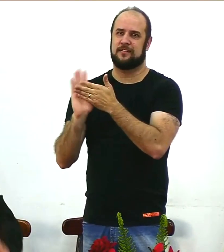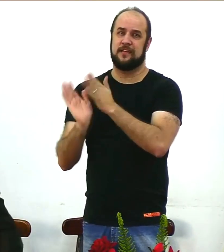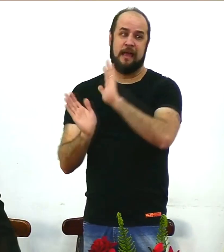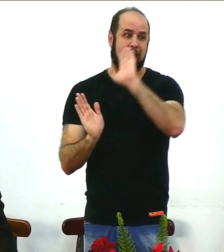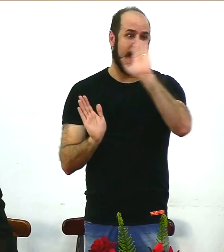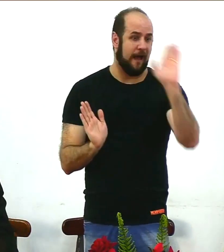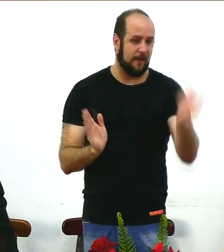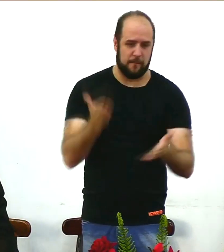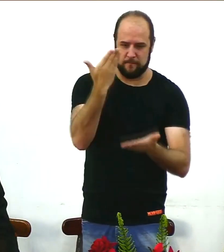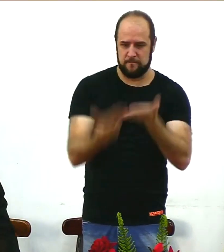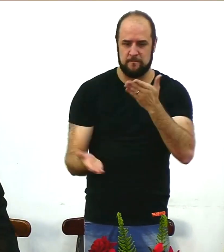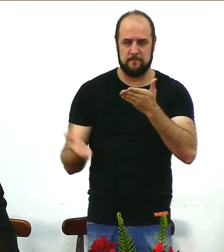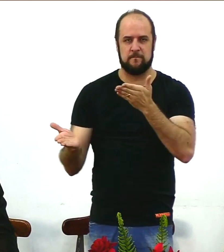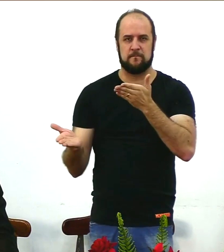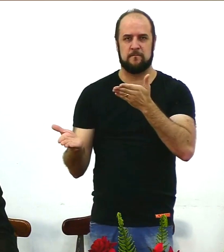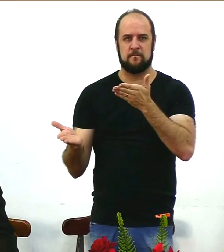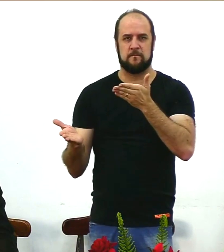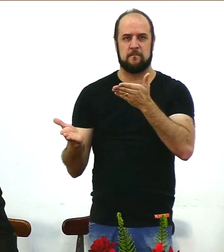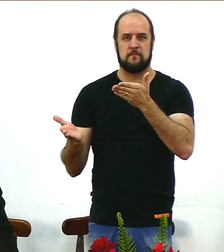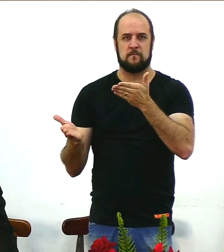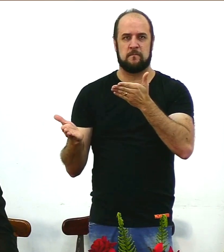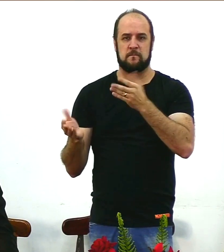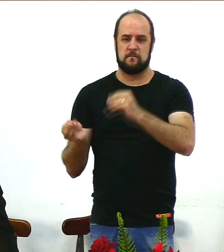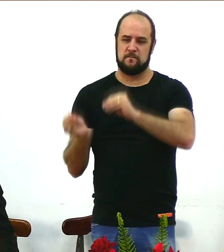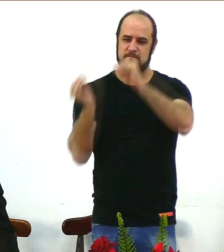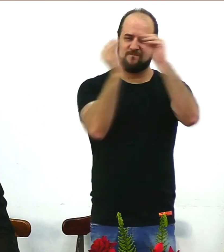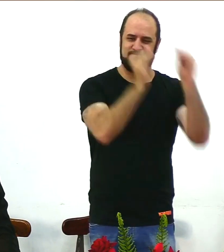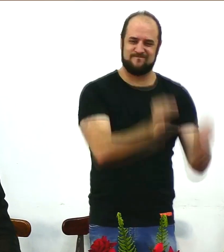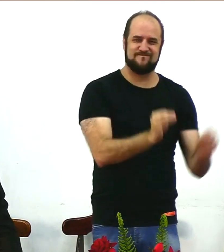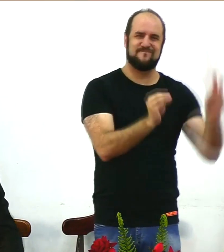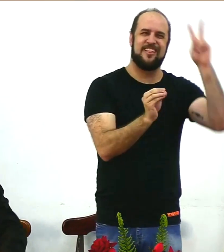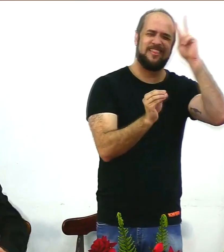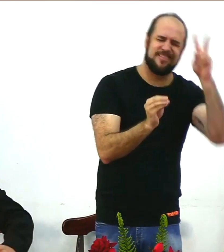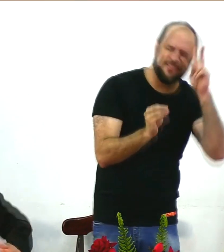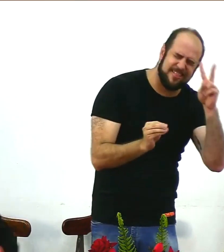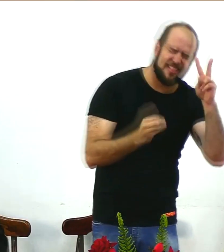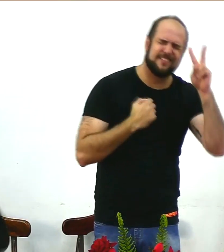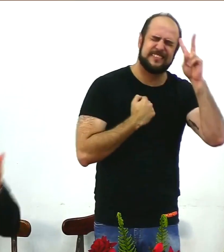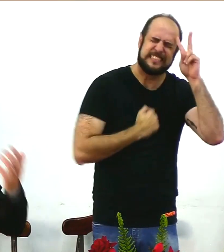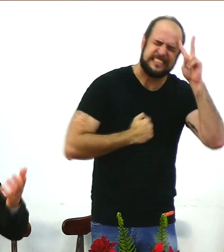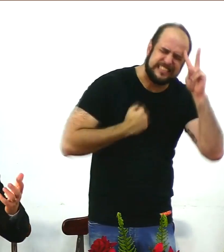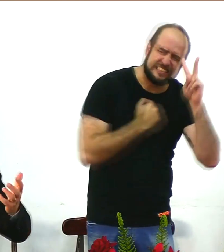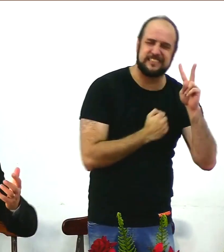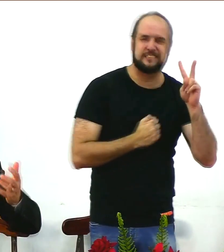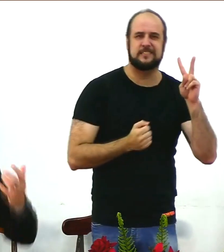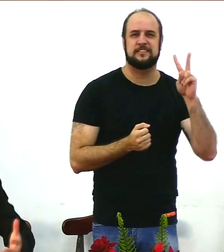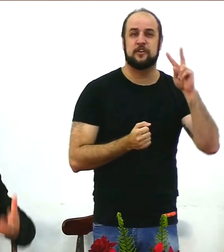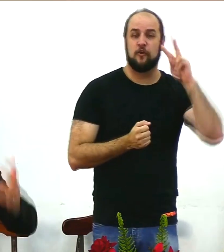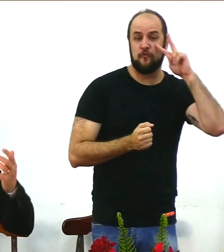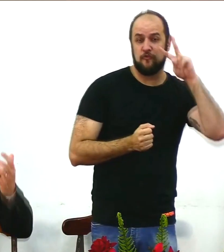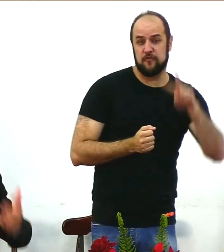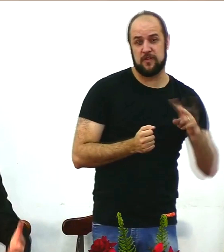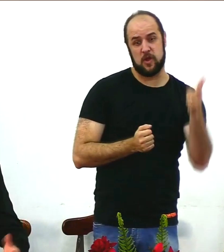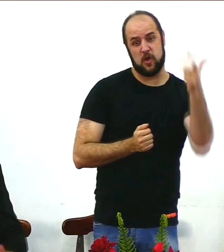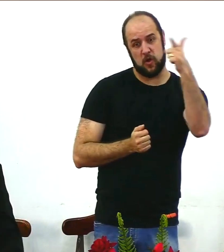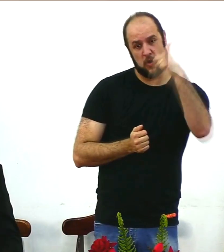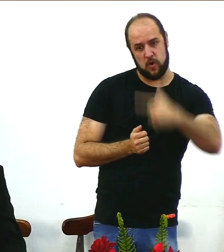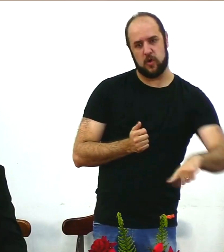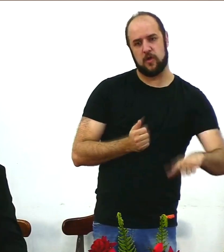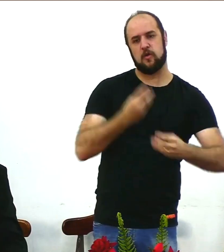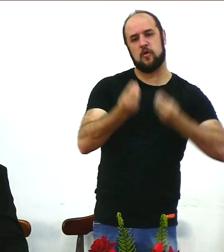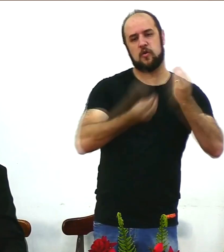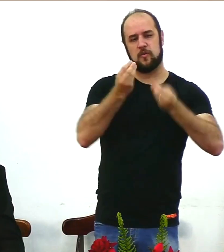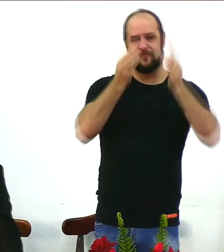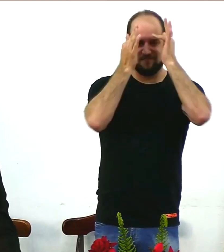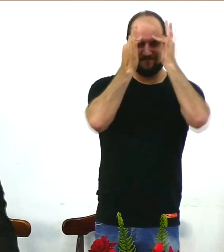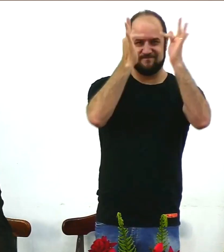a uma lembrança nostálgica. Eles olham para o passado e talvez lembrem